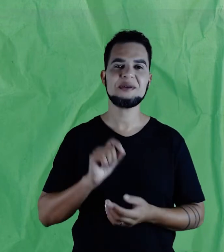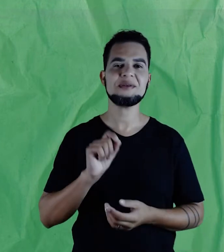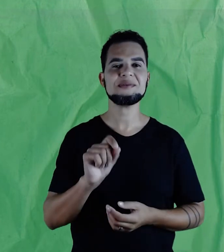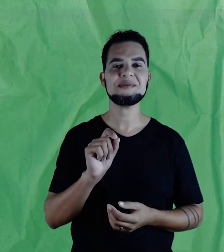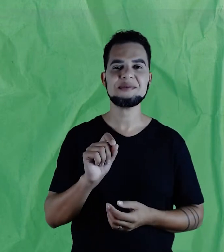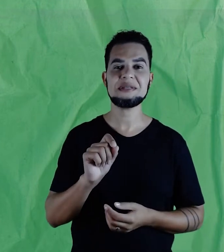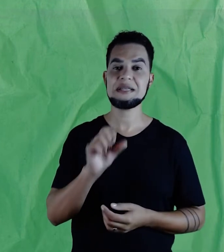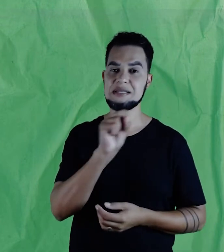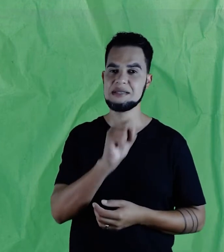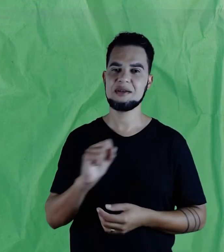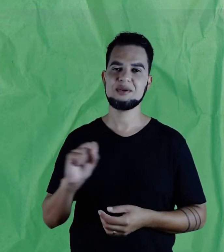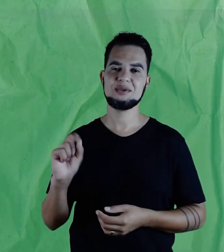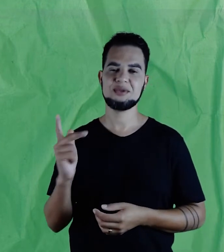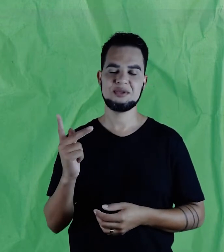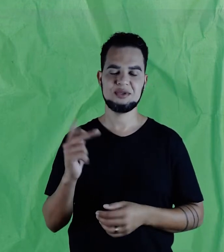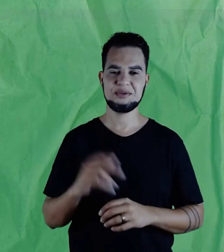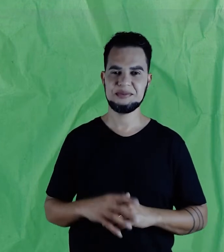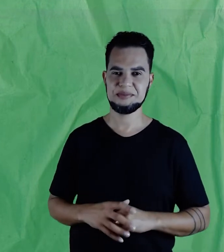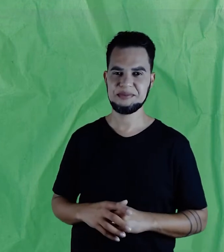sheet.